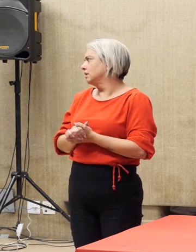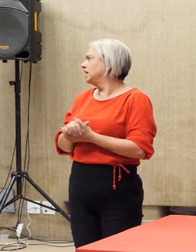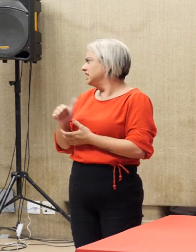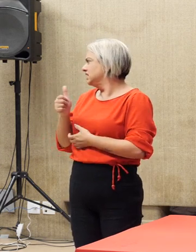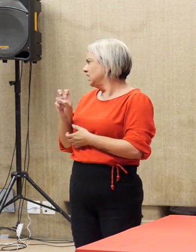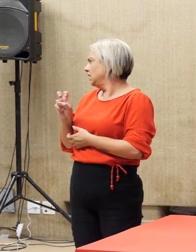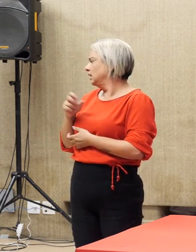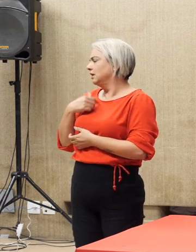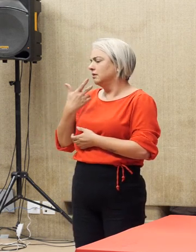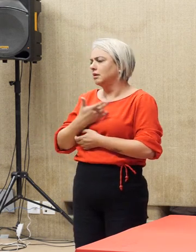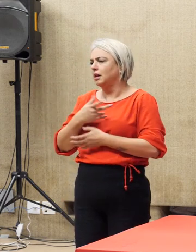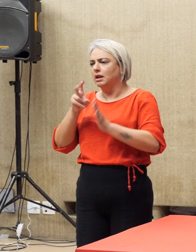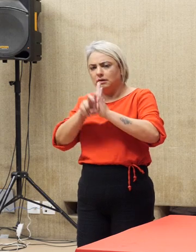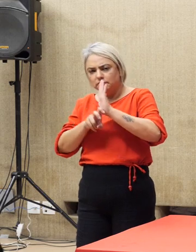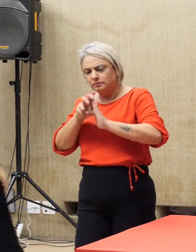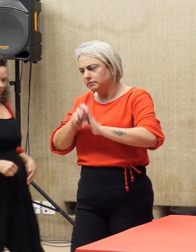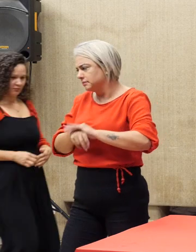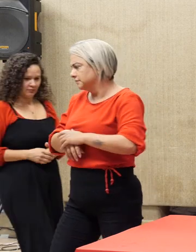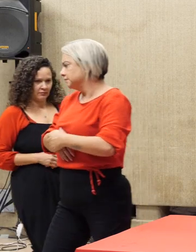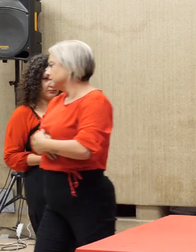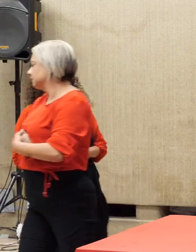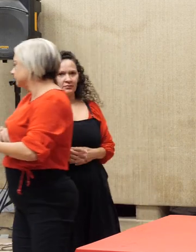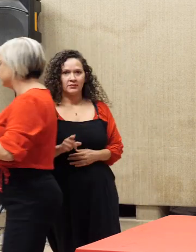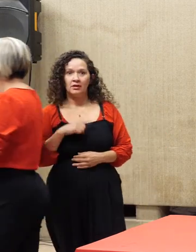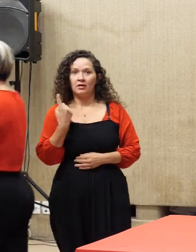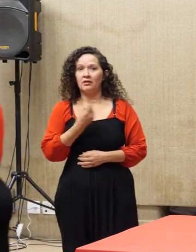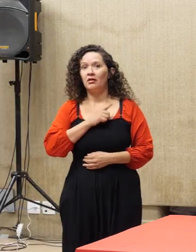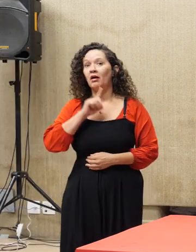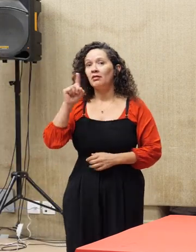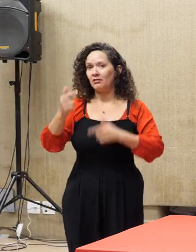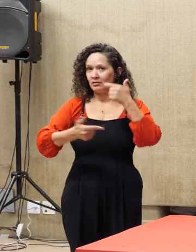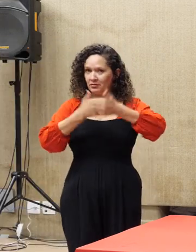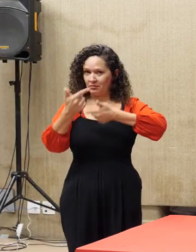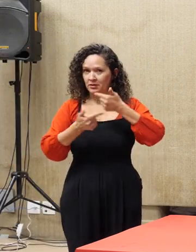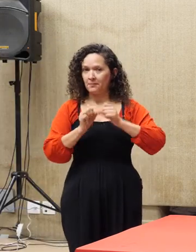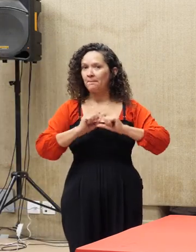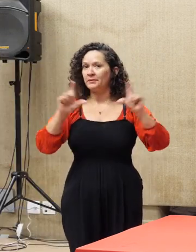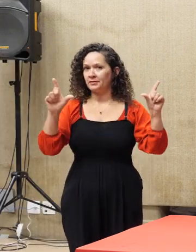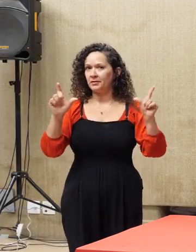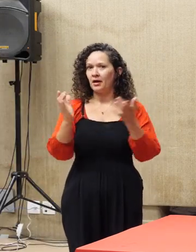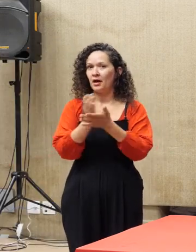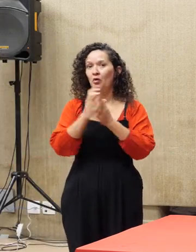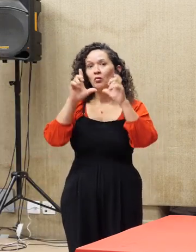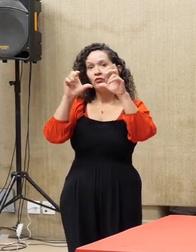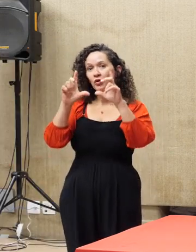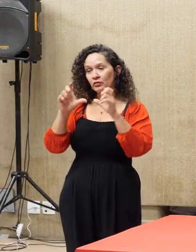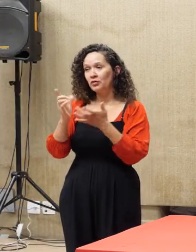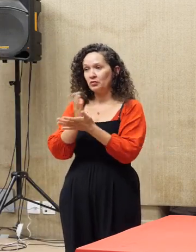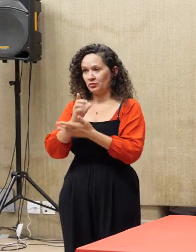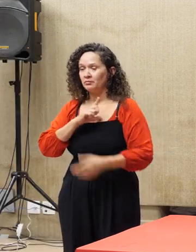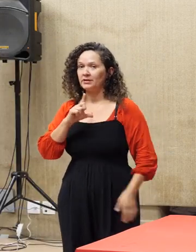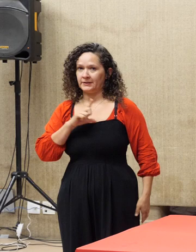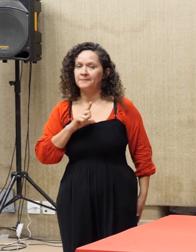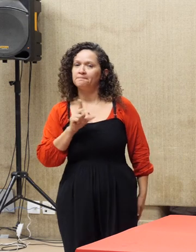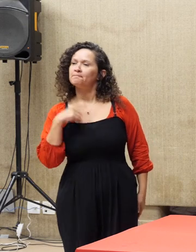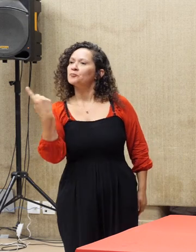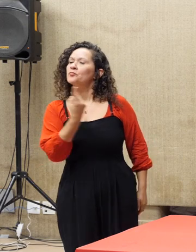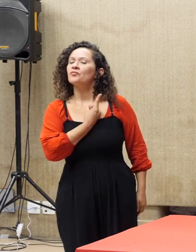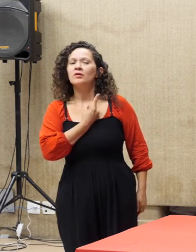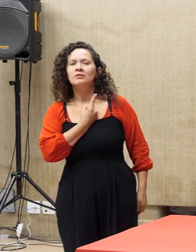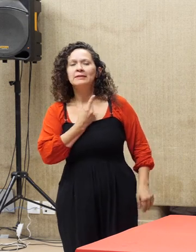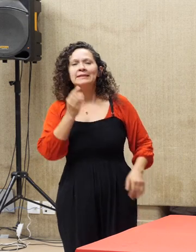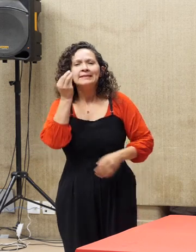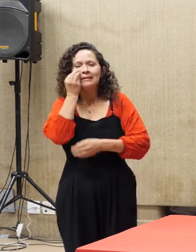são algumas questões que a gente vem fazendo lá. Pode passar. Tem algumas fotos, né? Assim, a gente